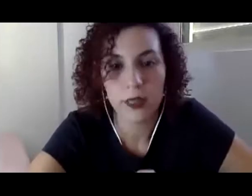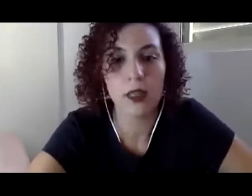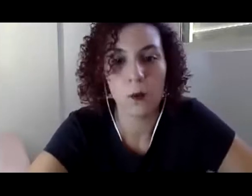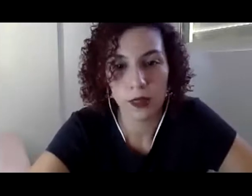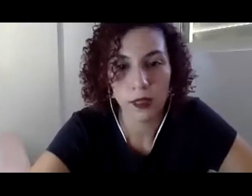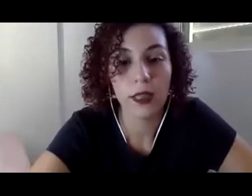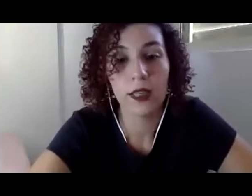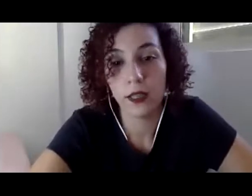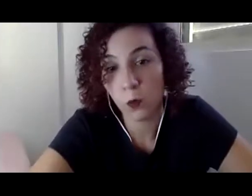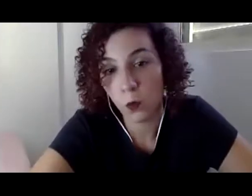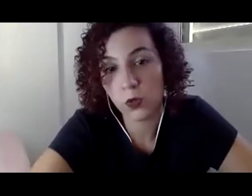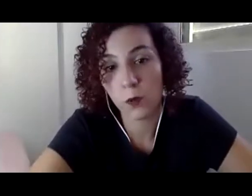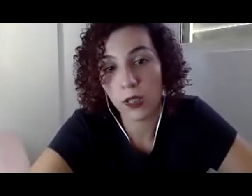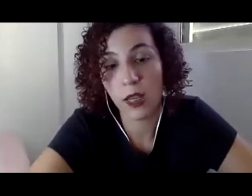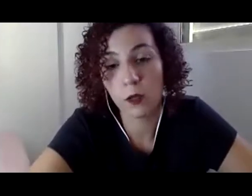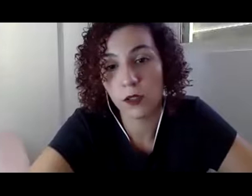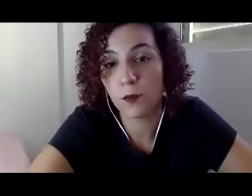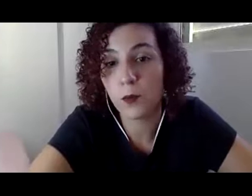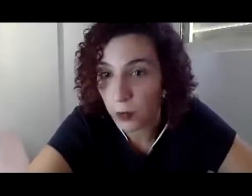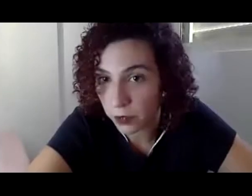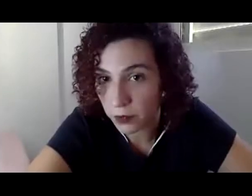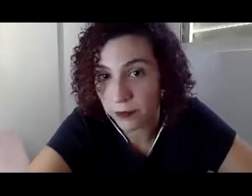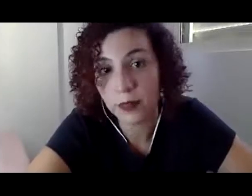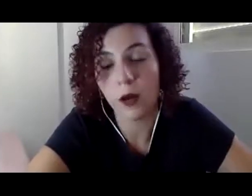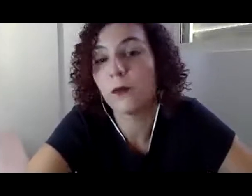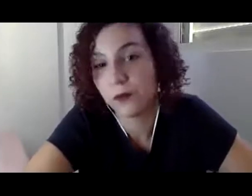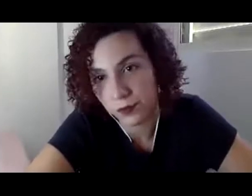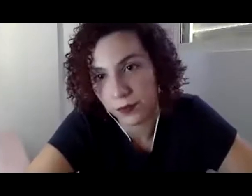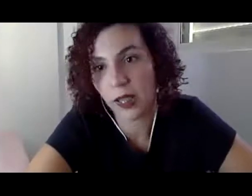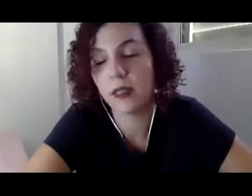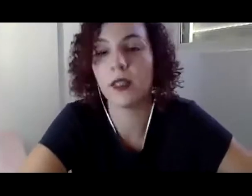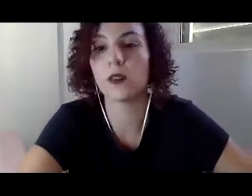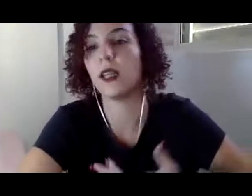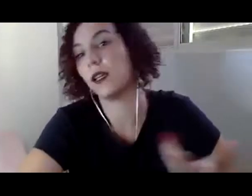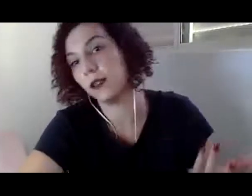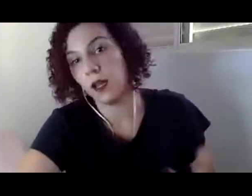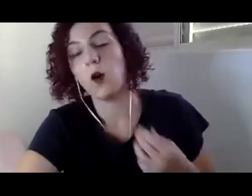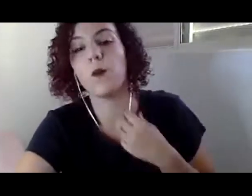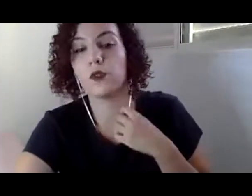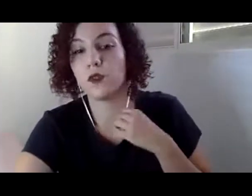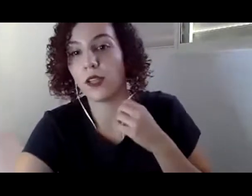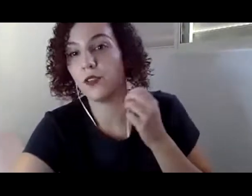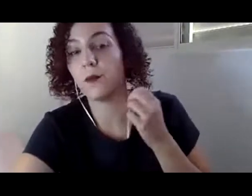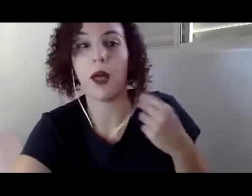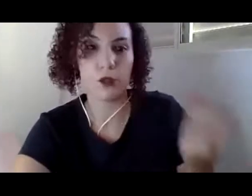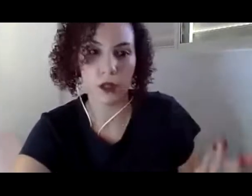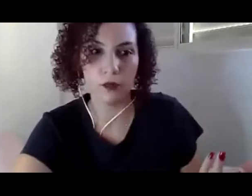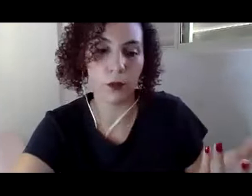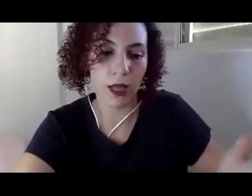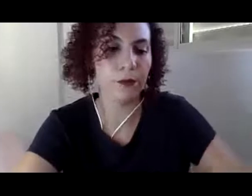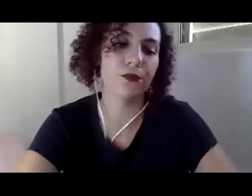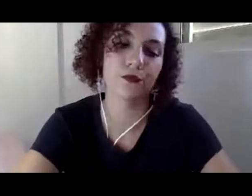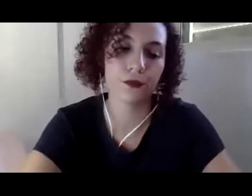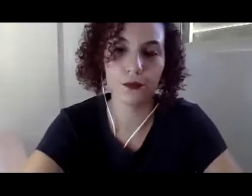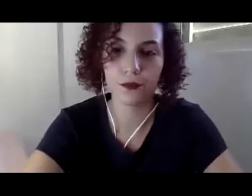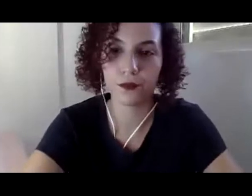Isso, a Ana está comentando aqui que o uso da buzina, inclusive, é proibido. Então, né, não seria uma justificativa plausível,